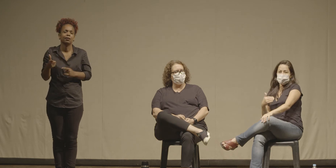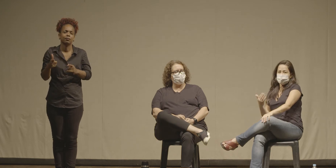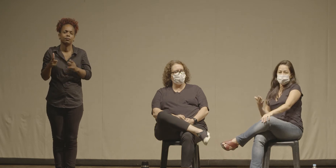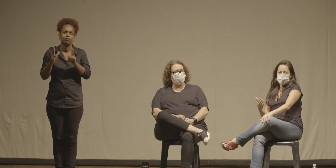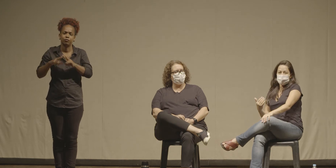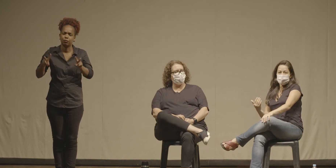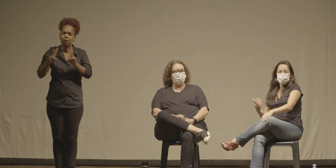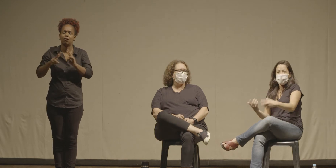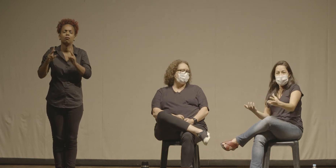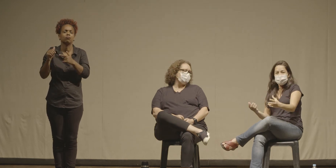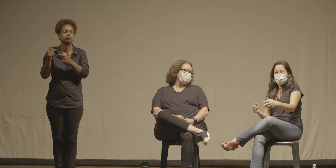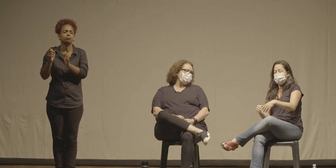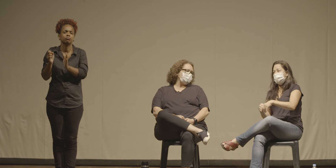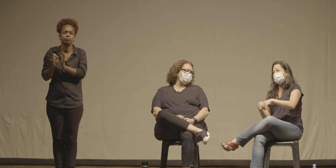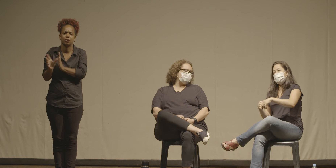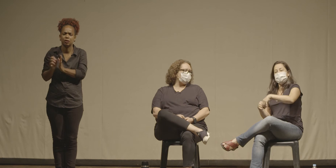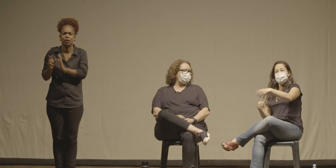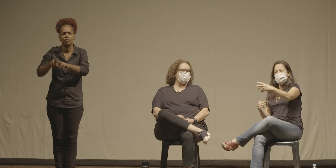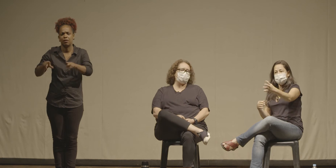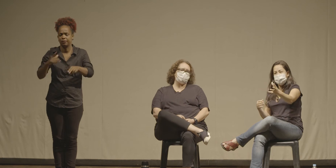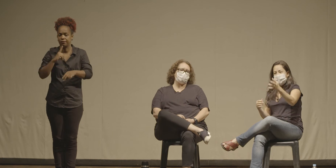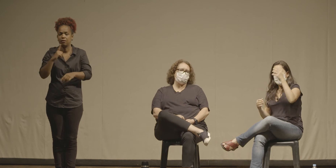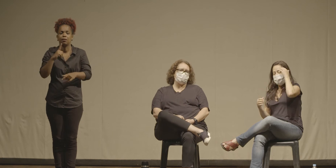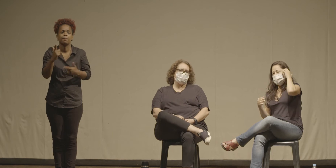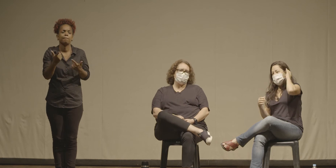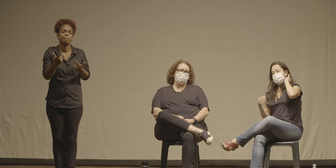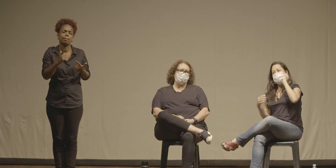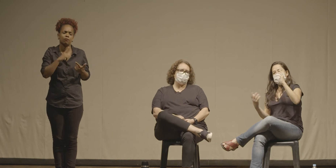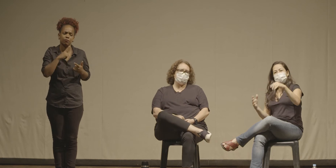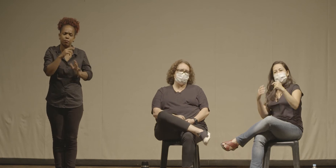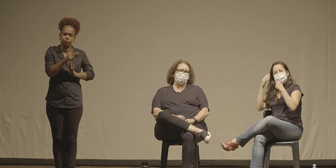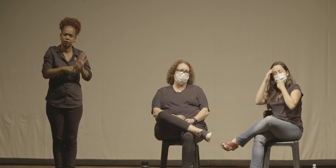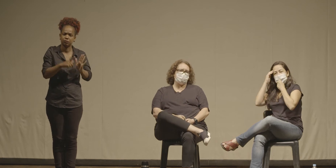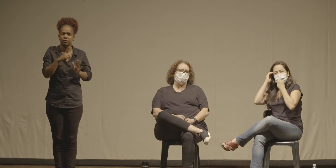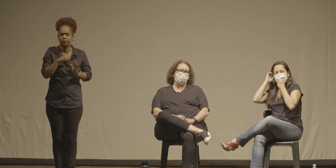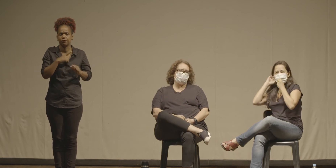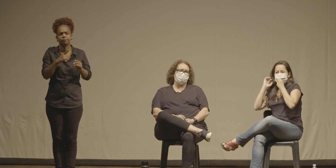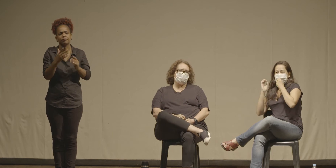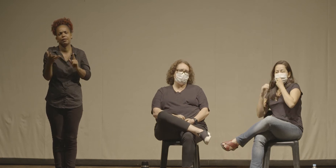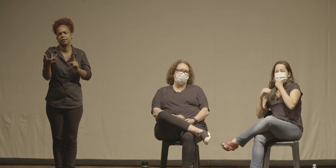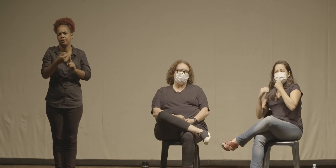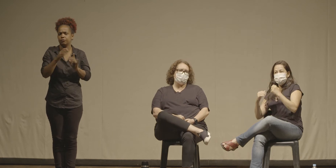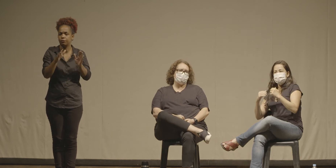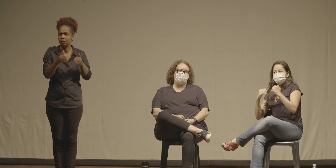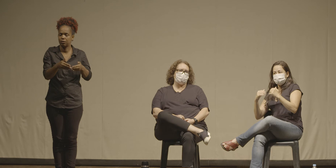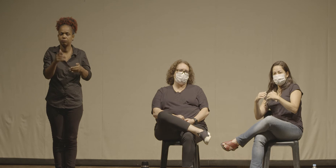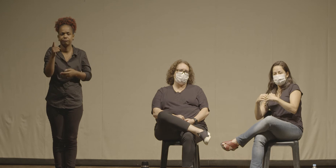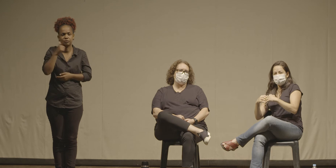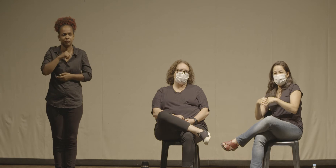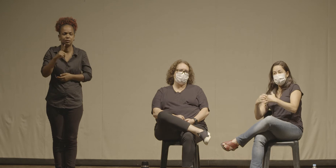mas também no teatro ou em projetos de ocupações artísticas, que